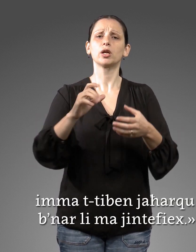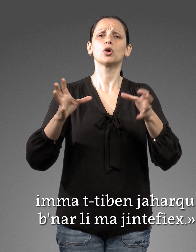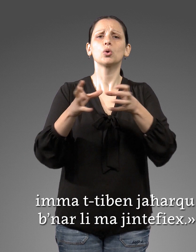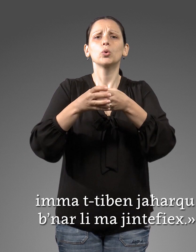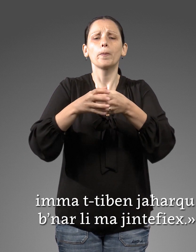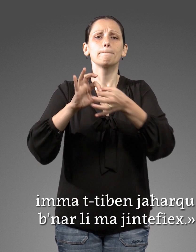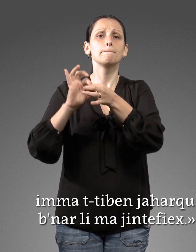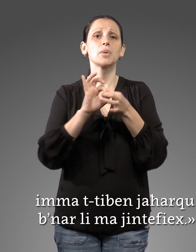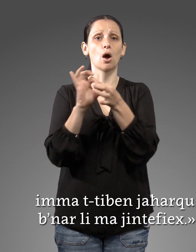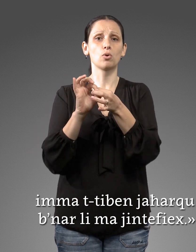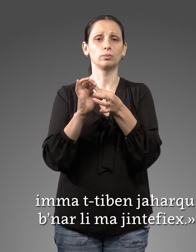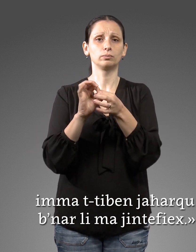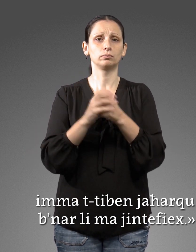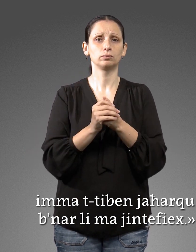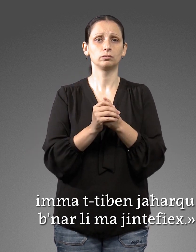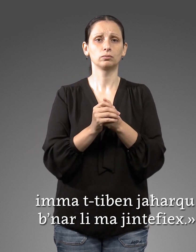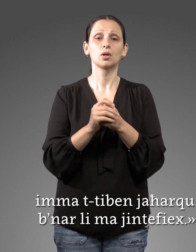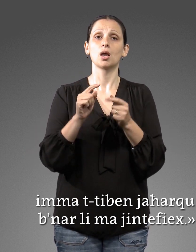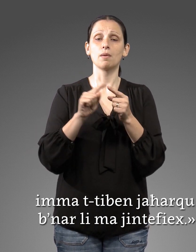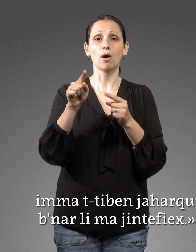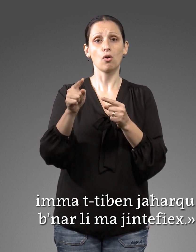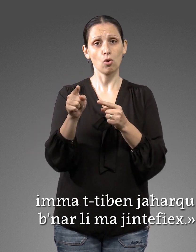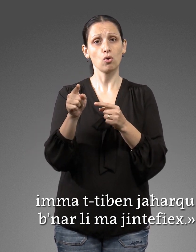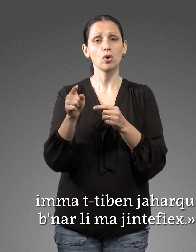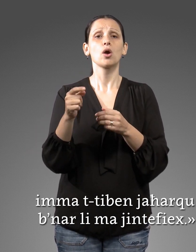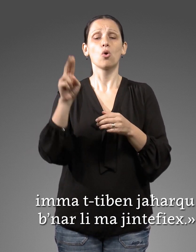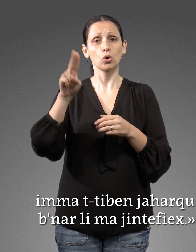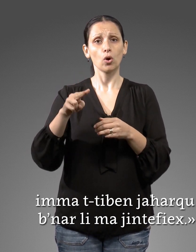Ima' t-tiben Jaħarqu B'n-nar li ma' jimta fiex